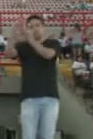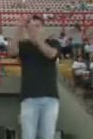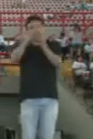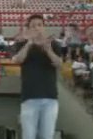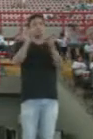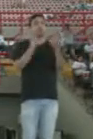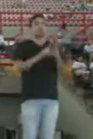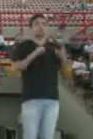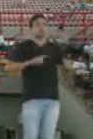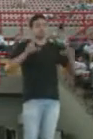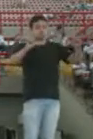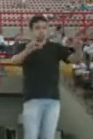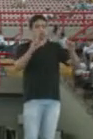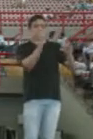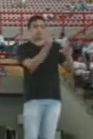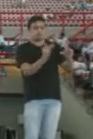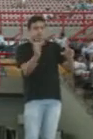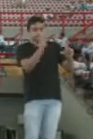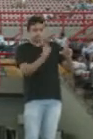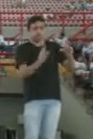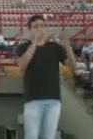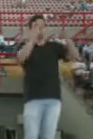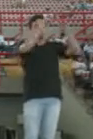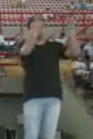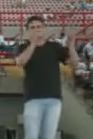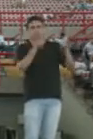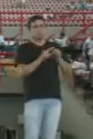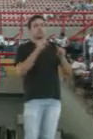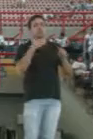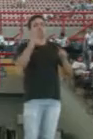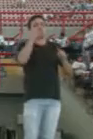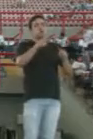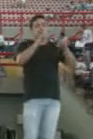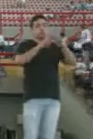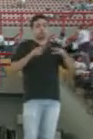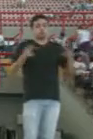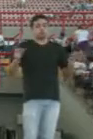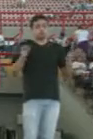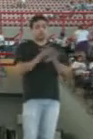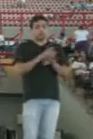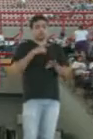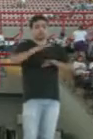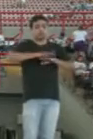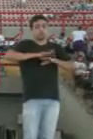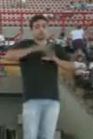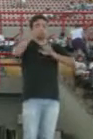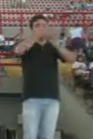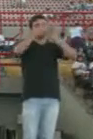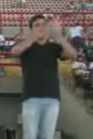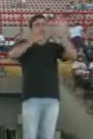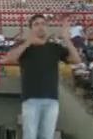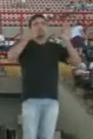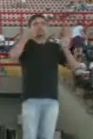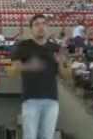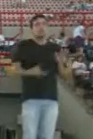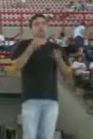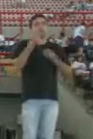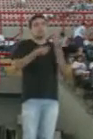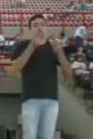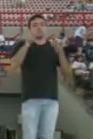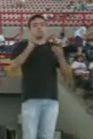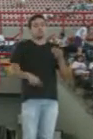a charge, beleza? Está aqui então nossa matéria, e aí encerra com um texto meu, dizendo como